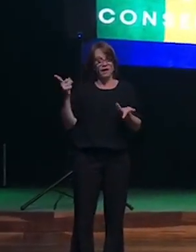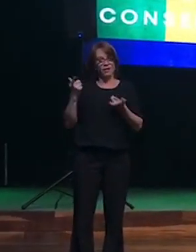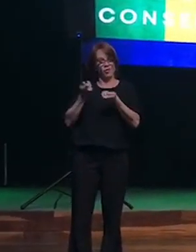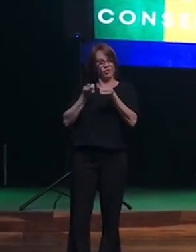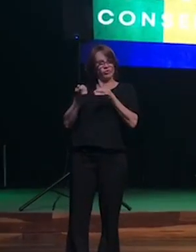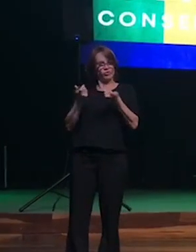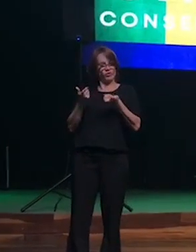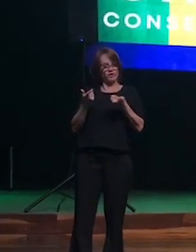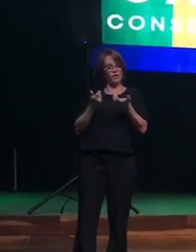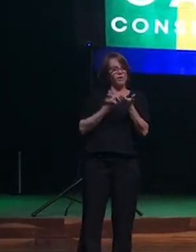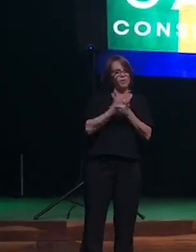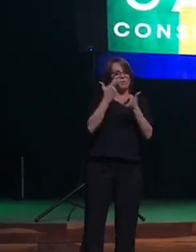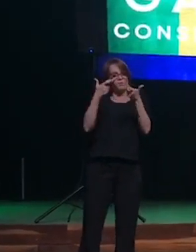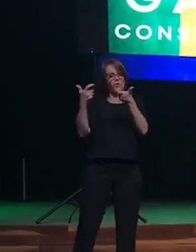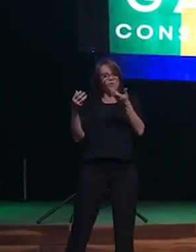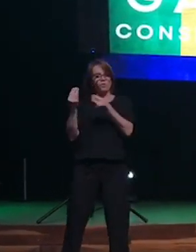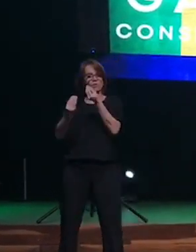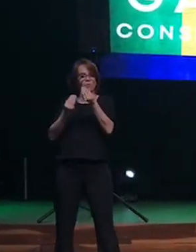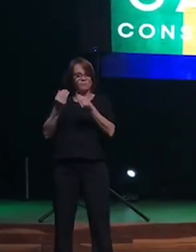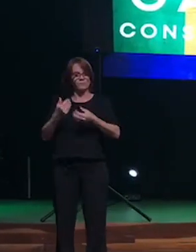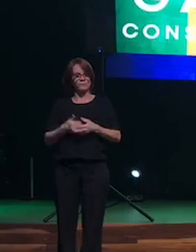De modo que